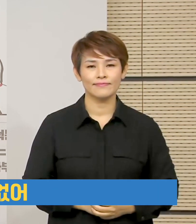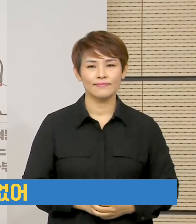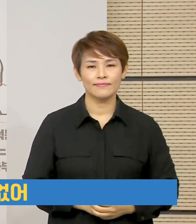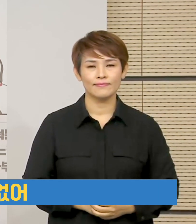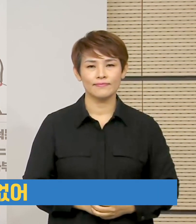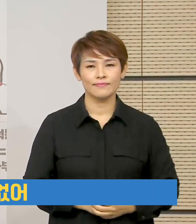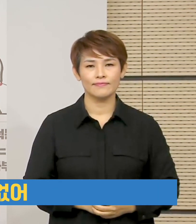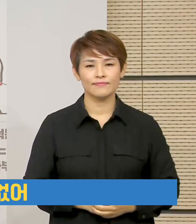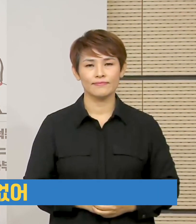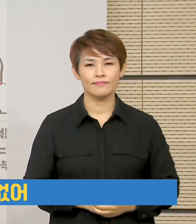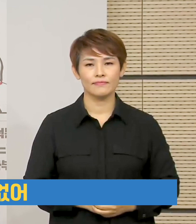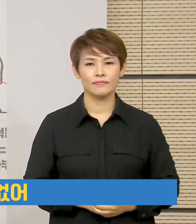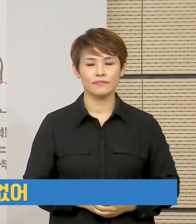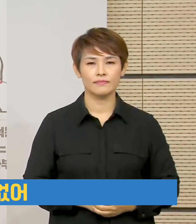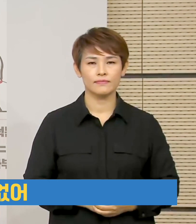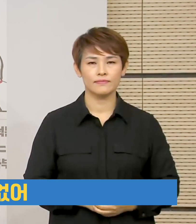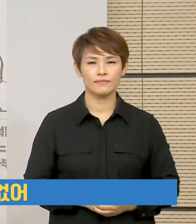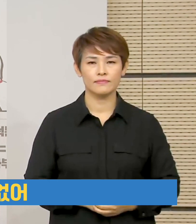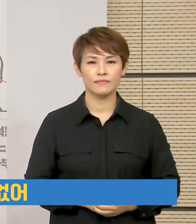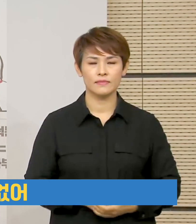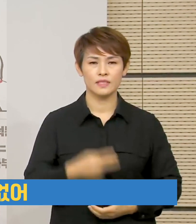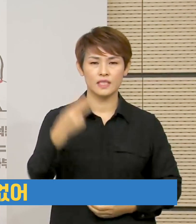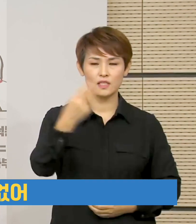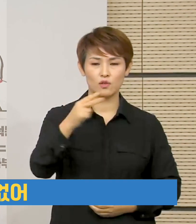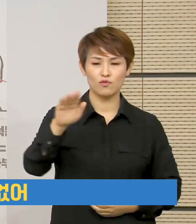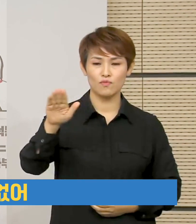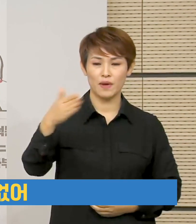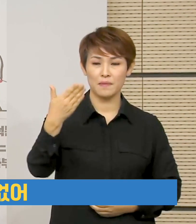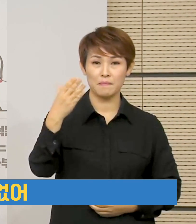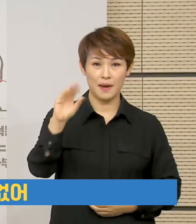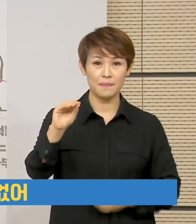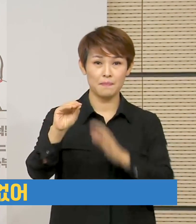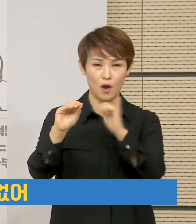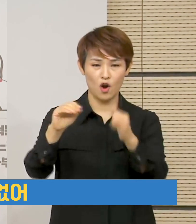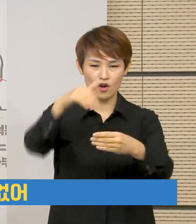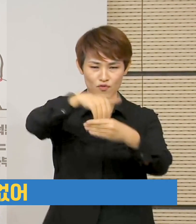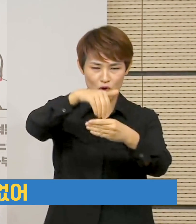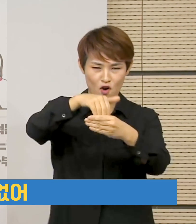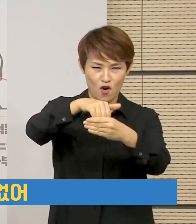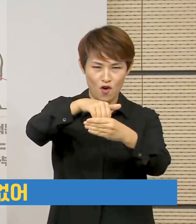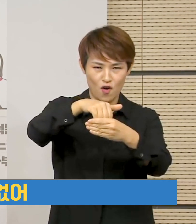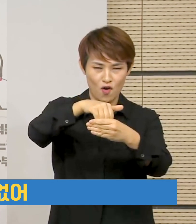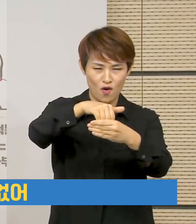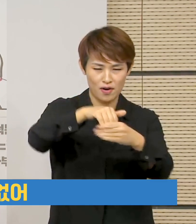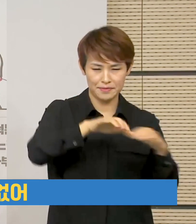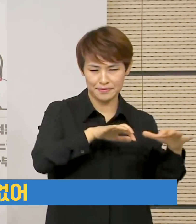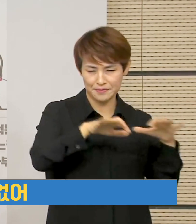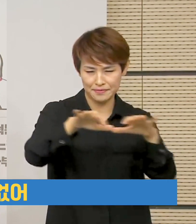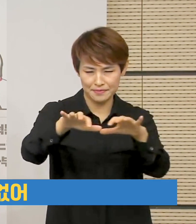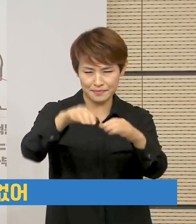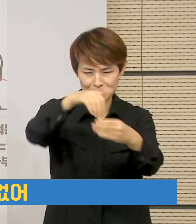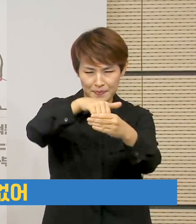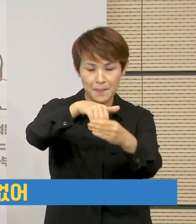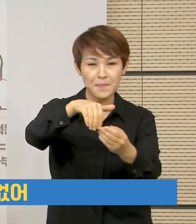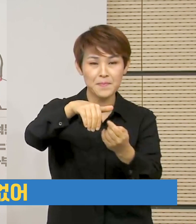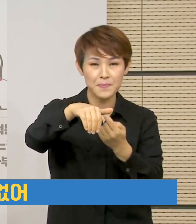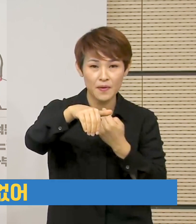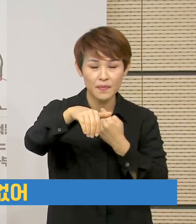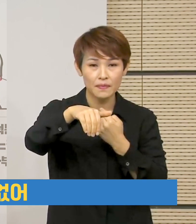아 또한 아야 기체 2009 백 만 명이 이 투표에 참여한 지난 총선 언어로 인한